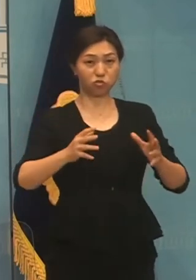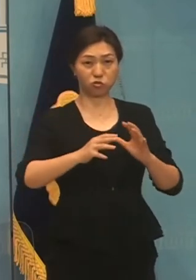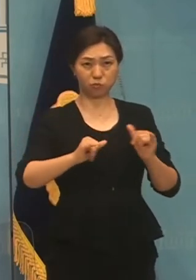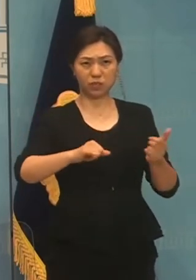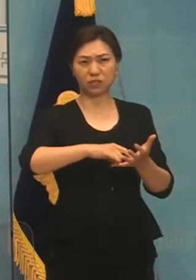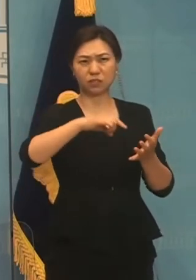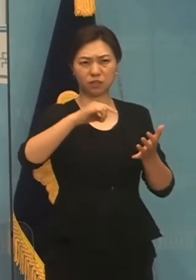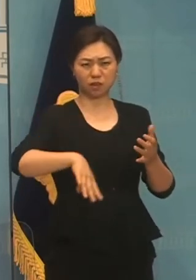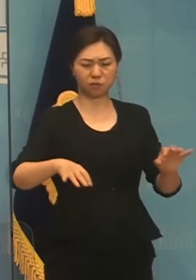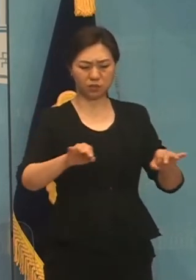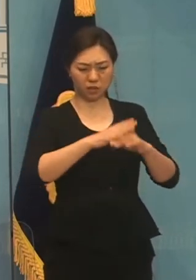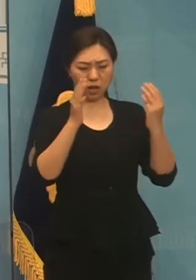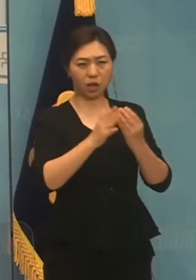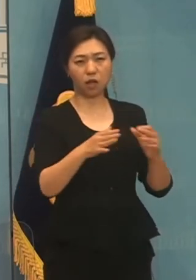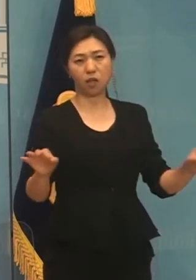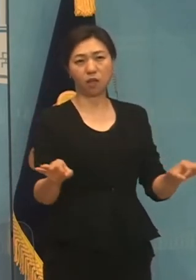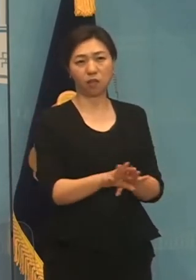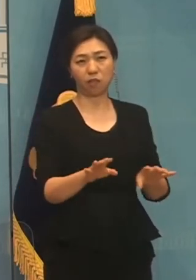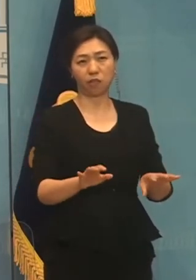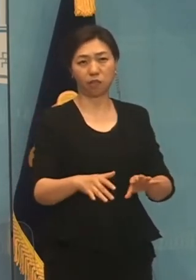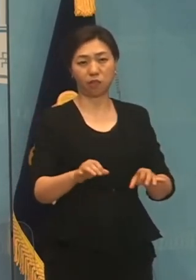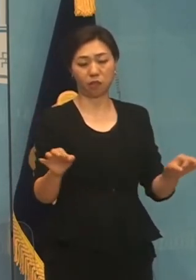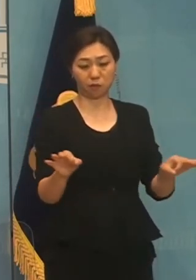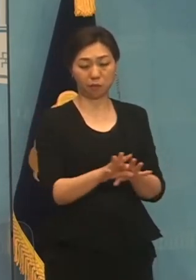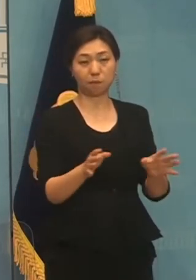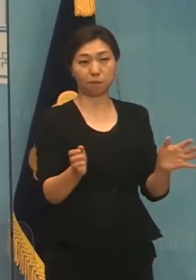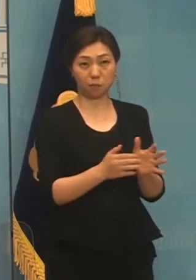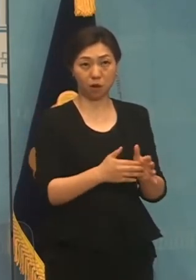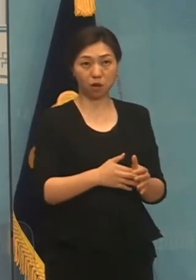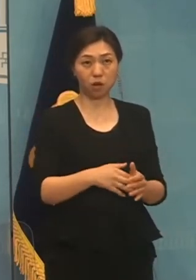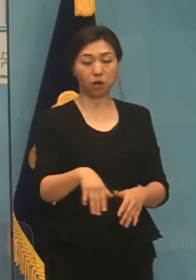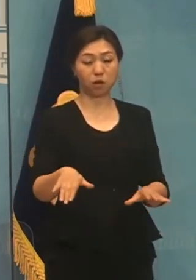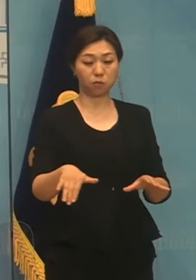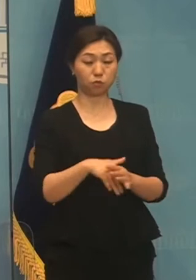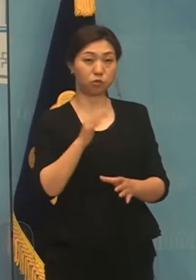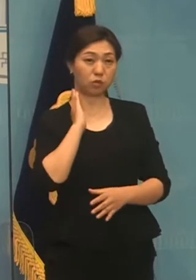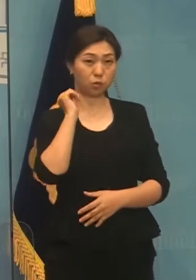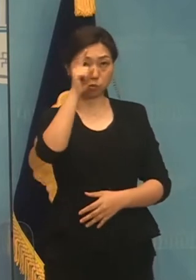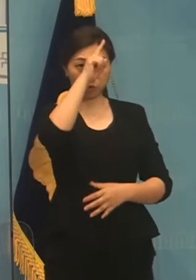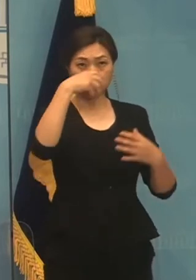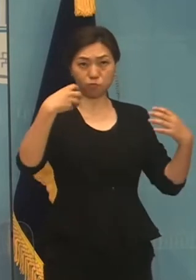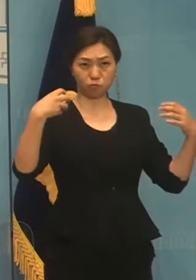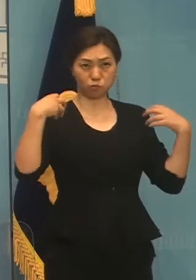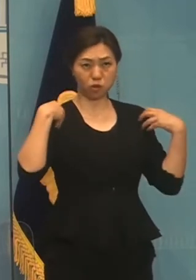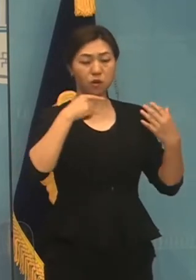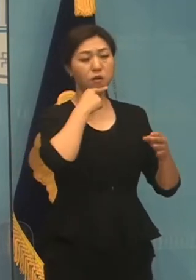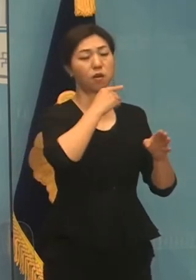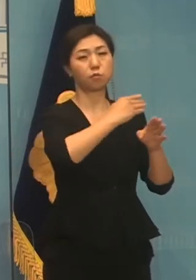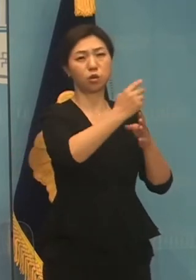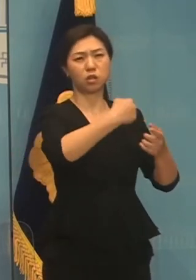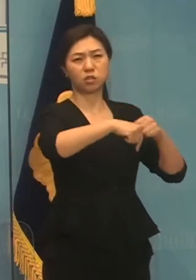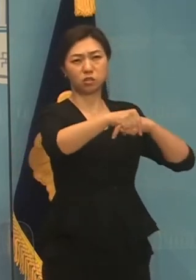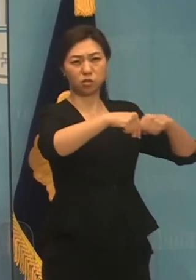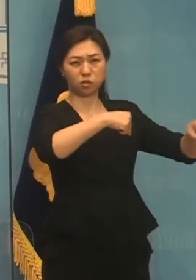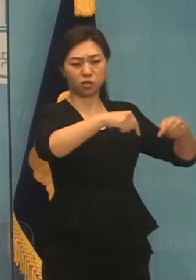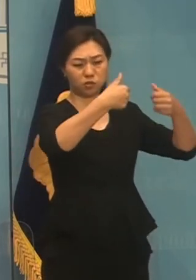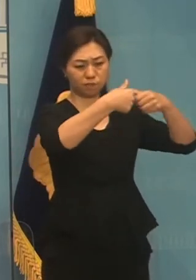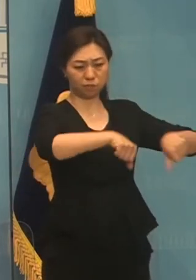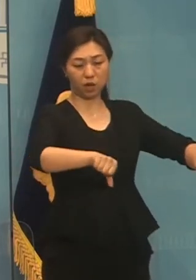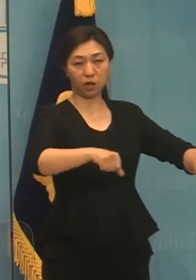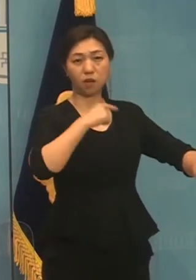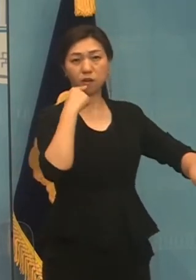이날도 문재인 정권의 대북 정책은 파산 선고를 받았다. 그러나 남북